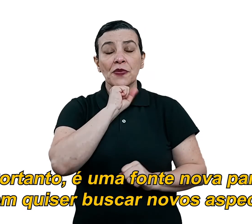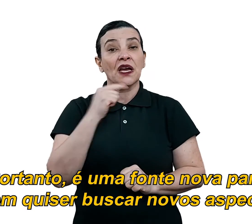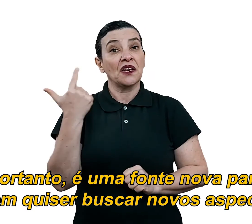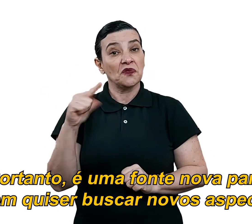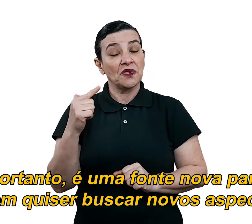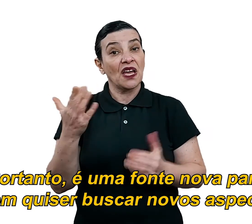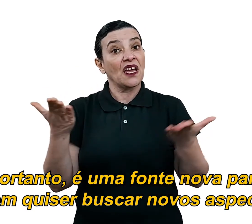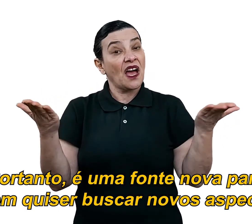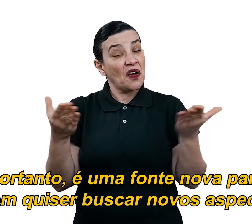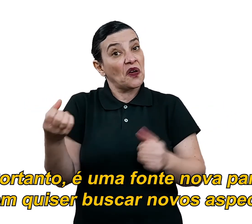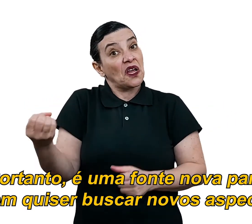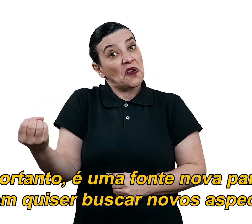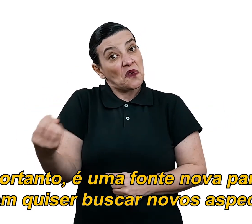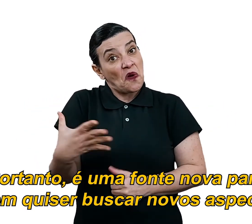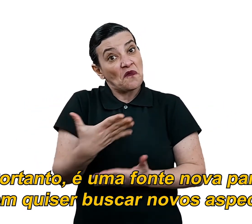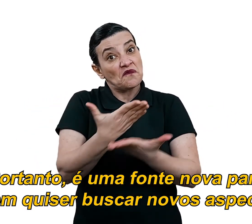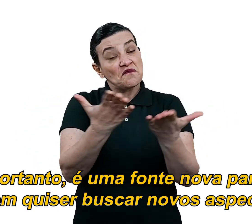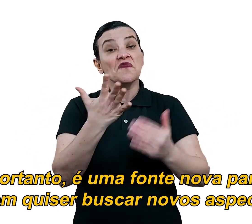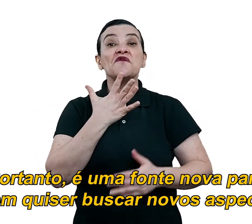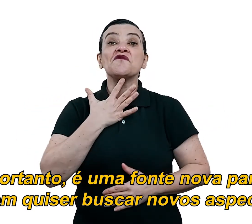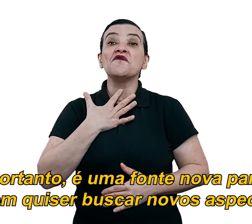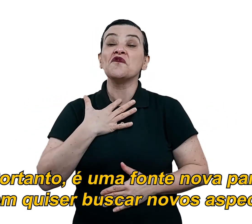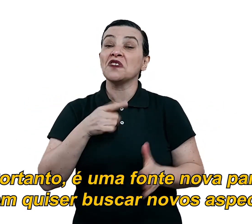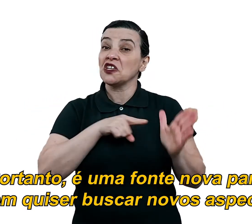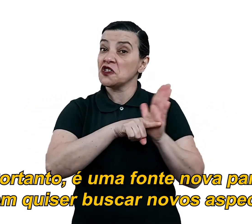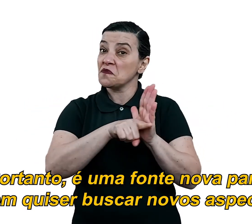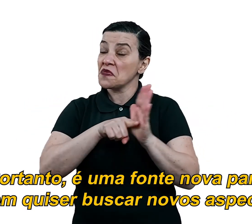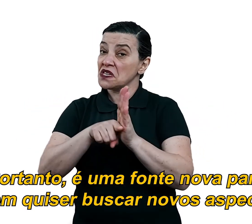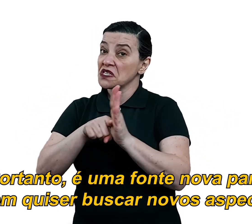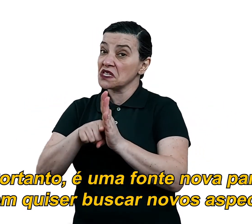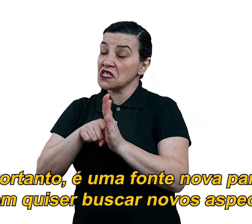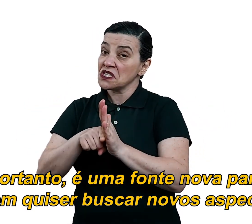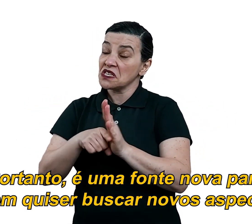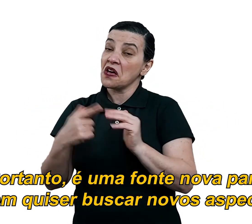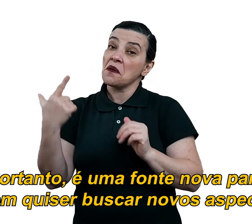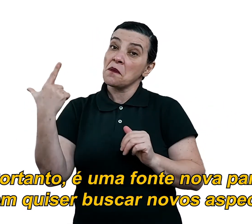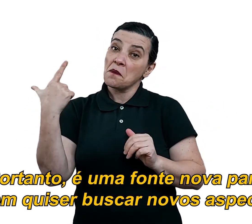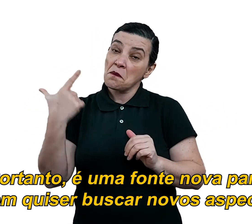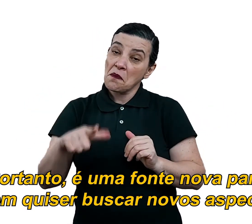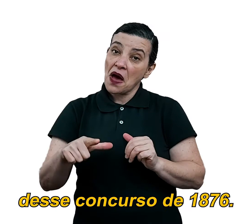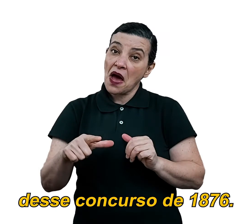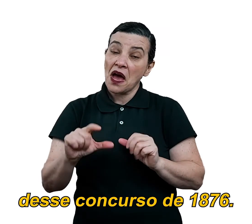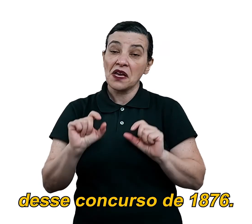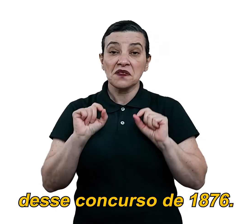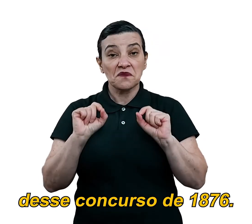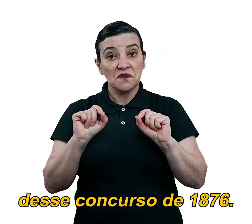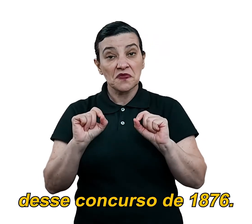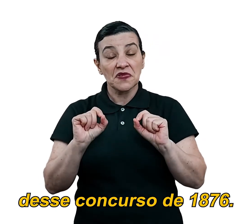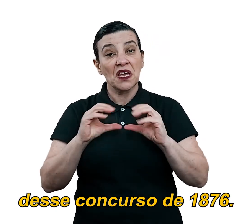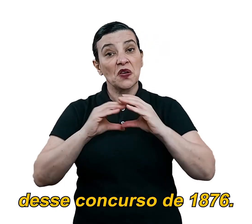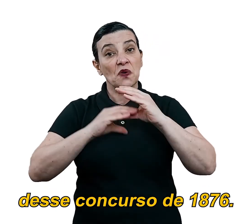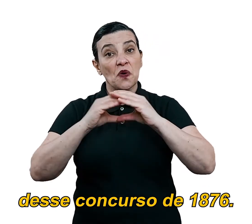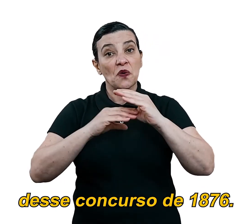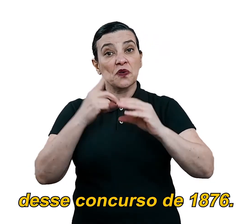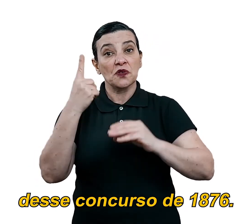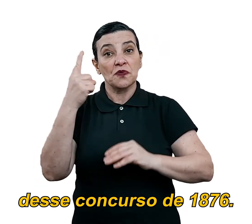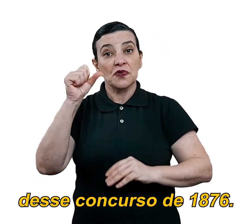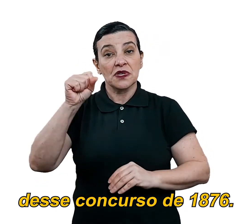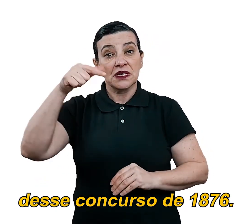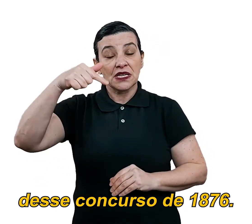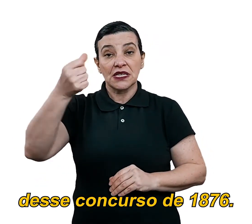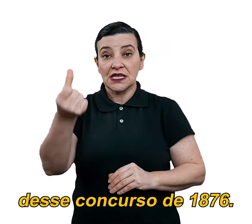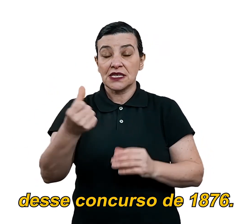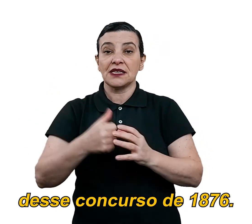Portanto, é uma fonte nova para quem quiser, enfim, buscar novos aspectos desse